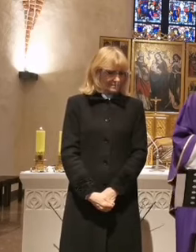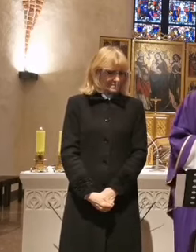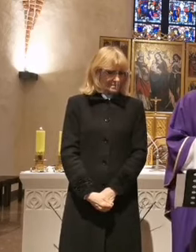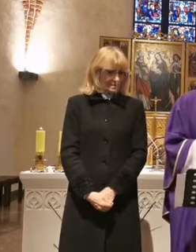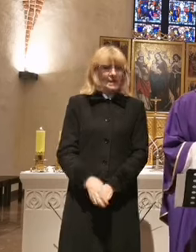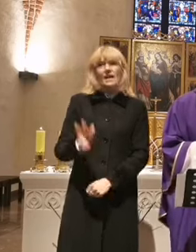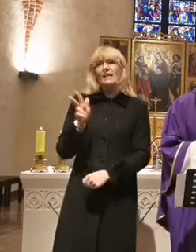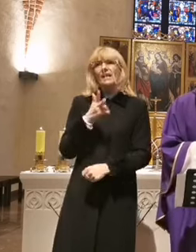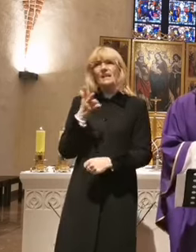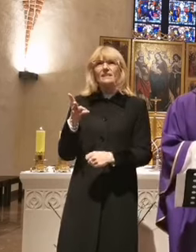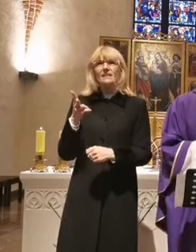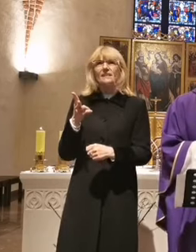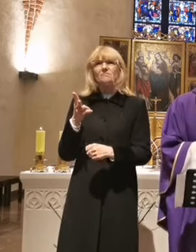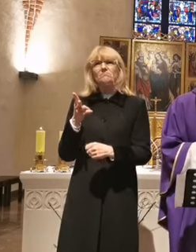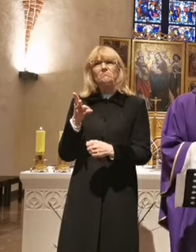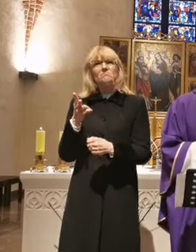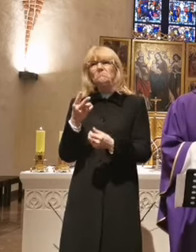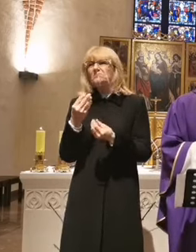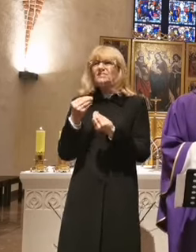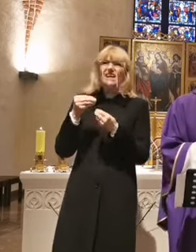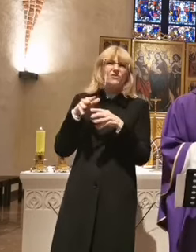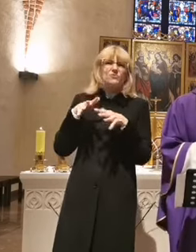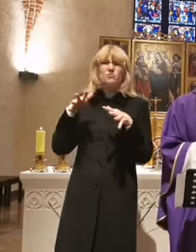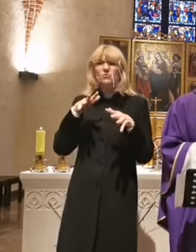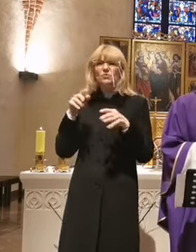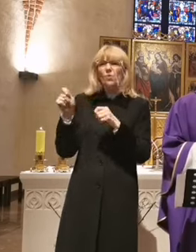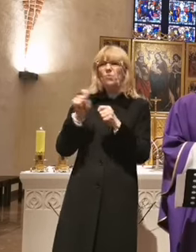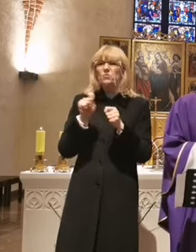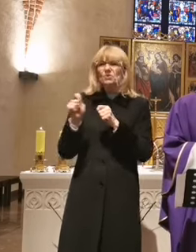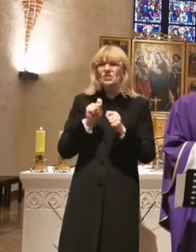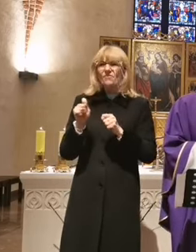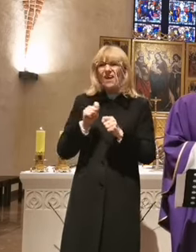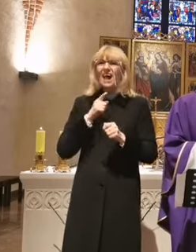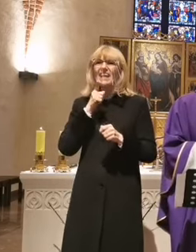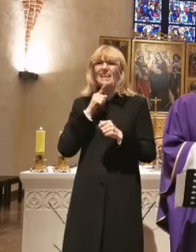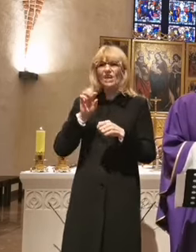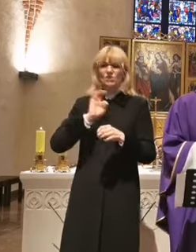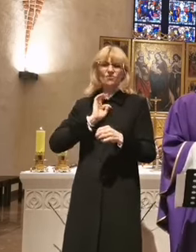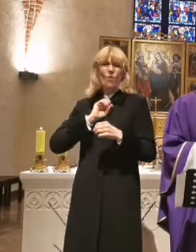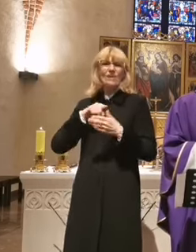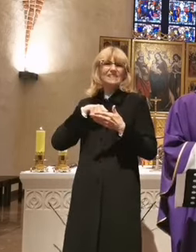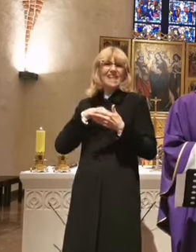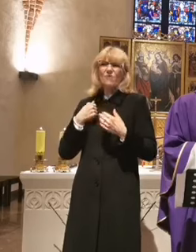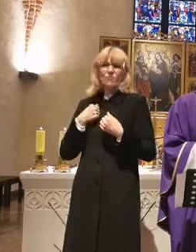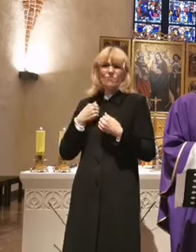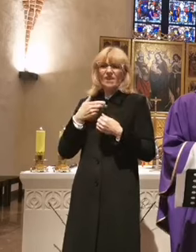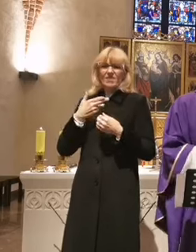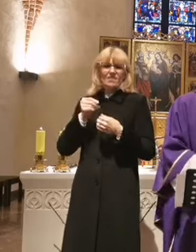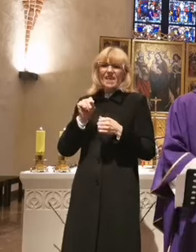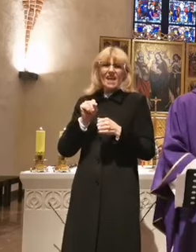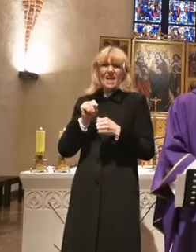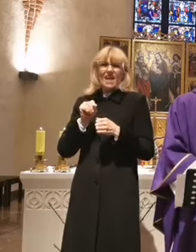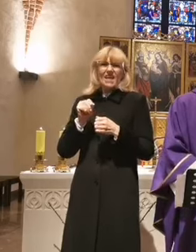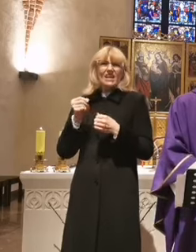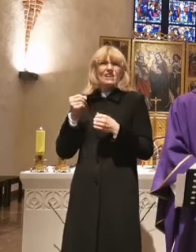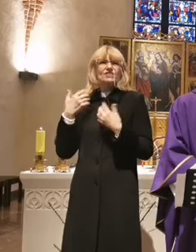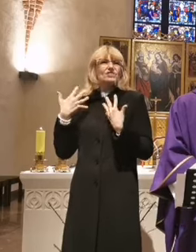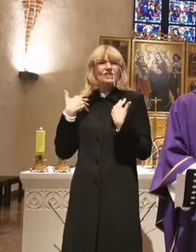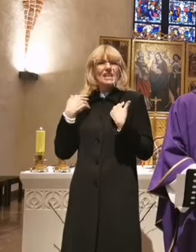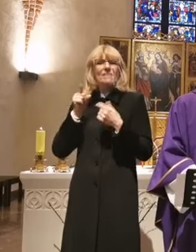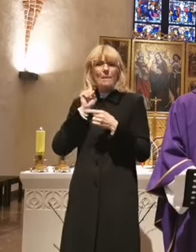Kiedy nadużywa się religię do swoich celów, kiedy nie żyje się wiarą, nie możemy